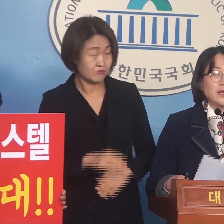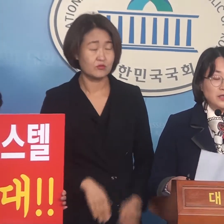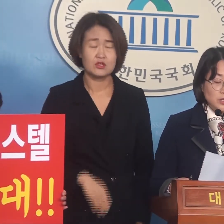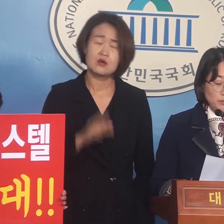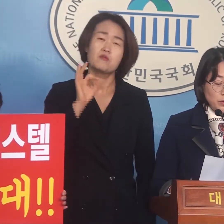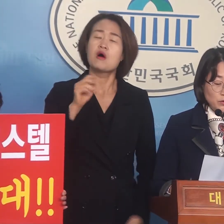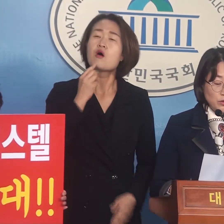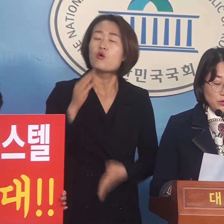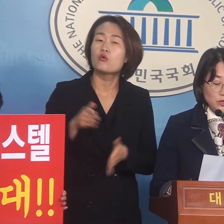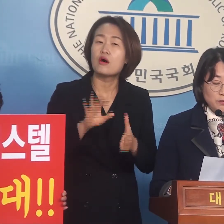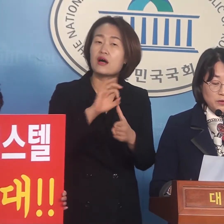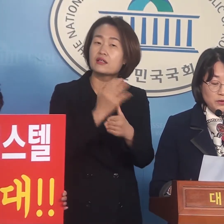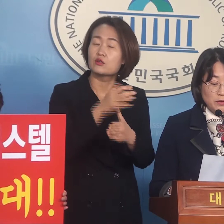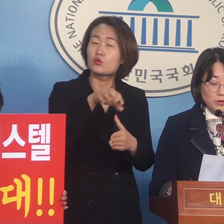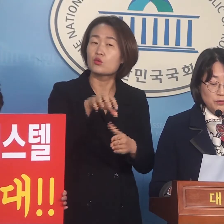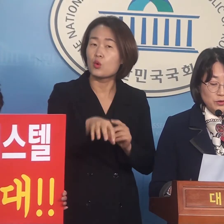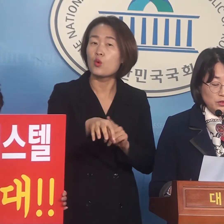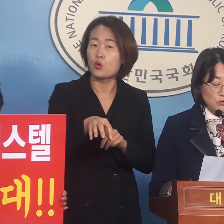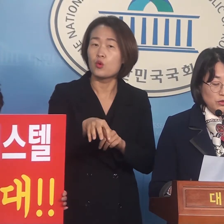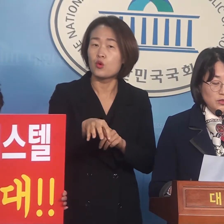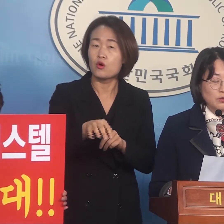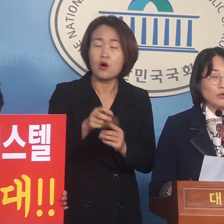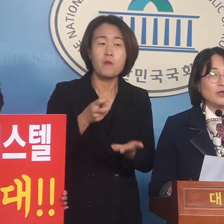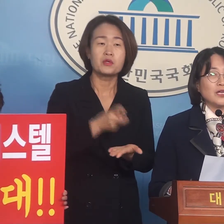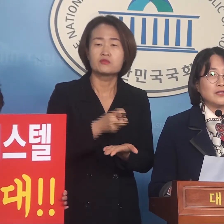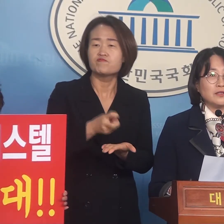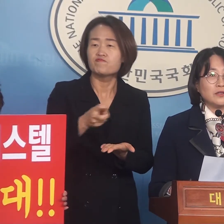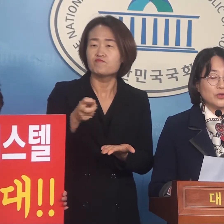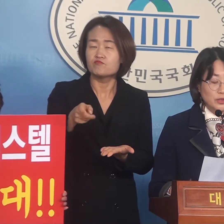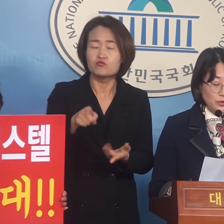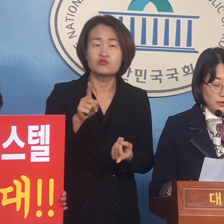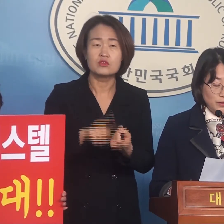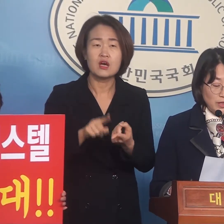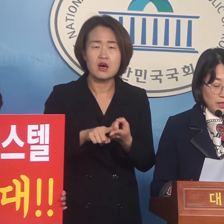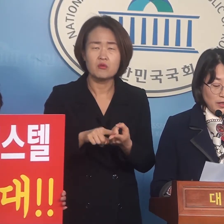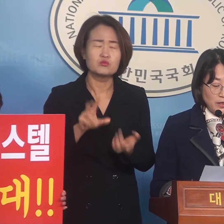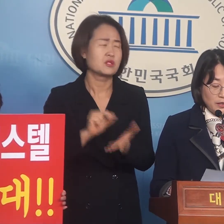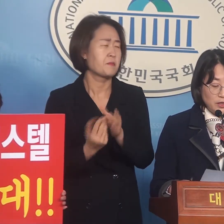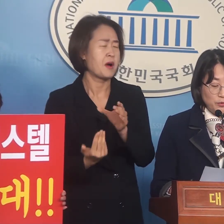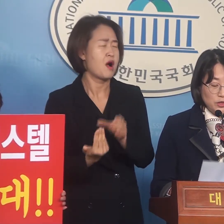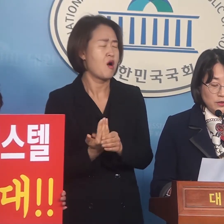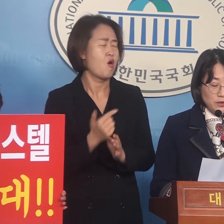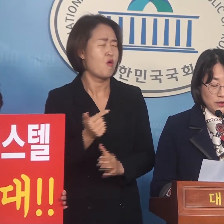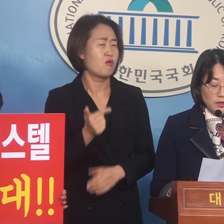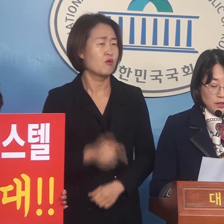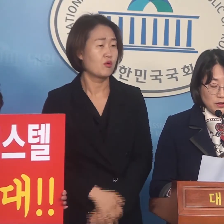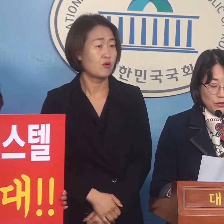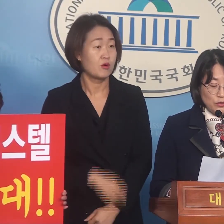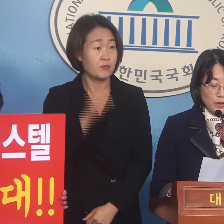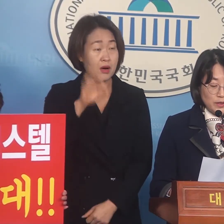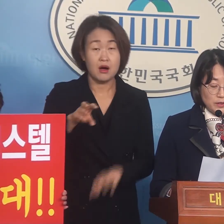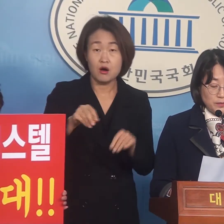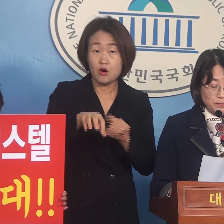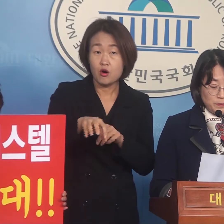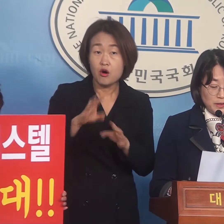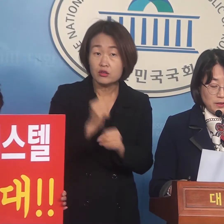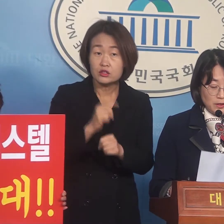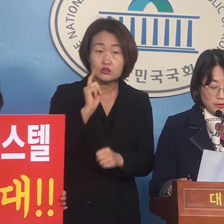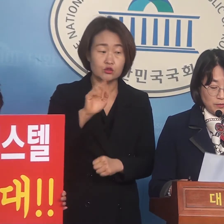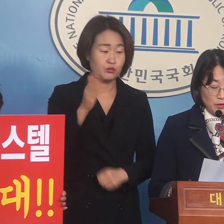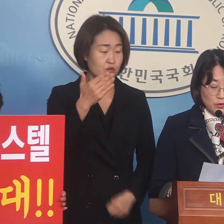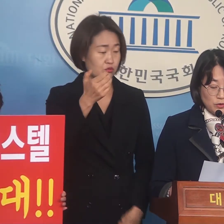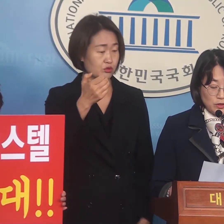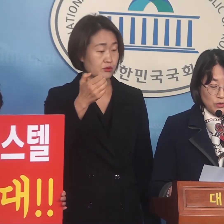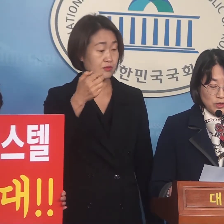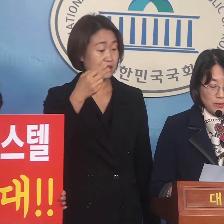경기도 안양시의 평촌 시외버스터미널 부지를 둘러싼 논란이 뜨거워지고 있습니다. 이 부지는